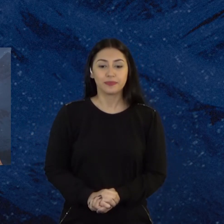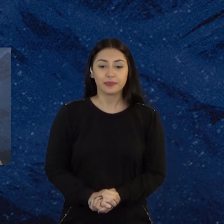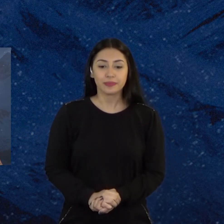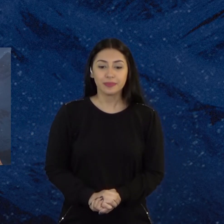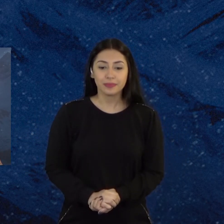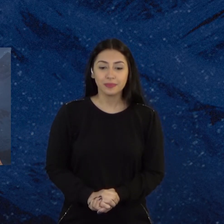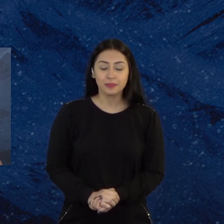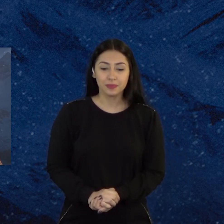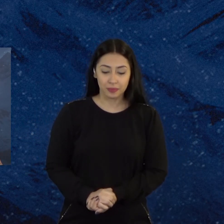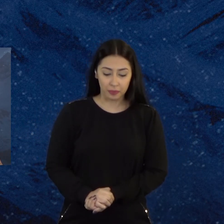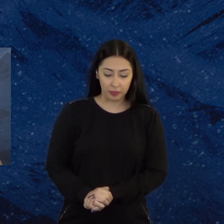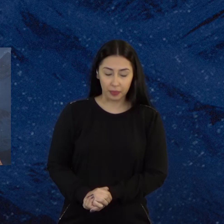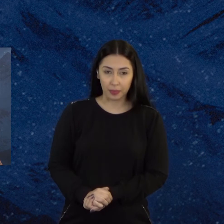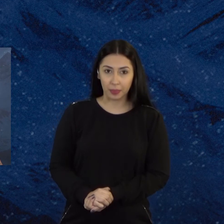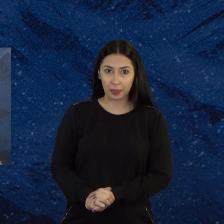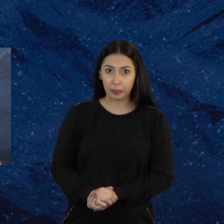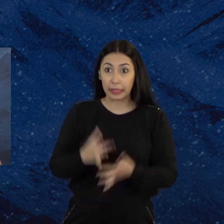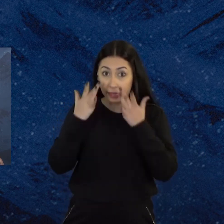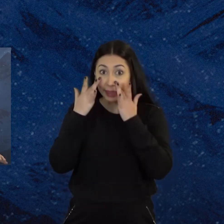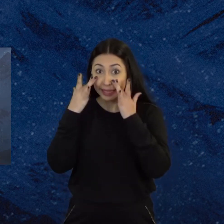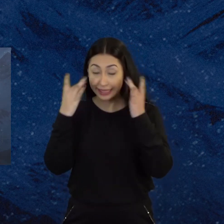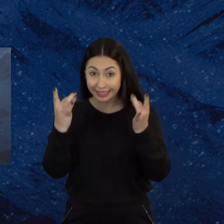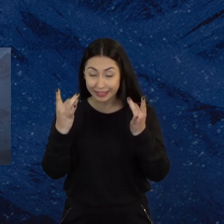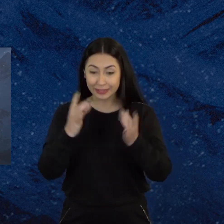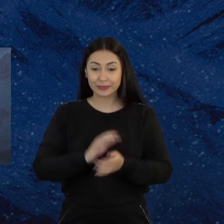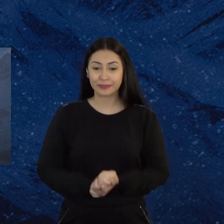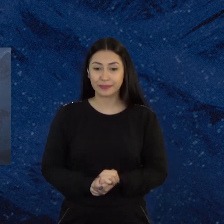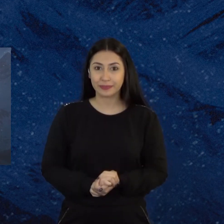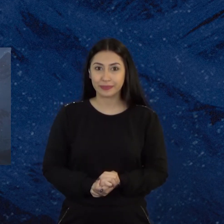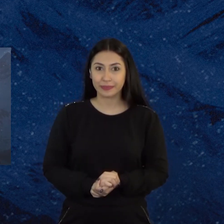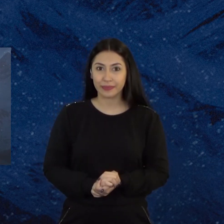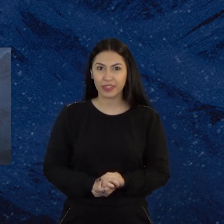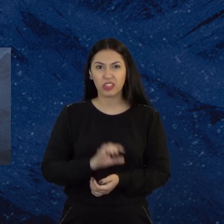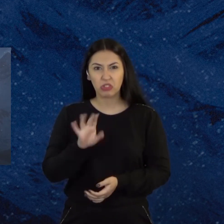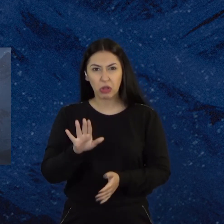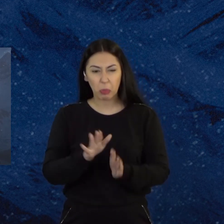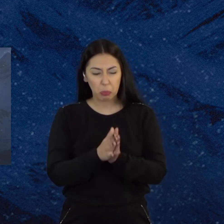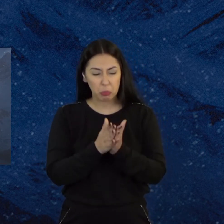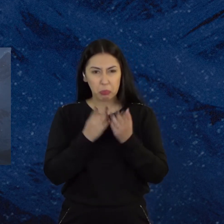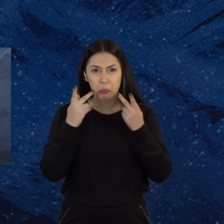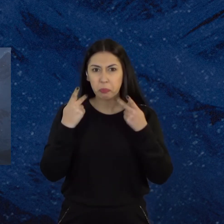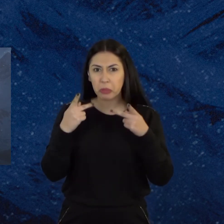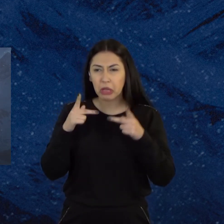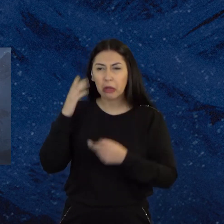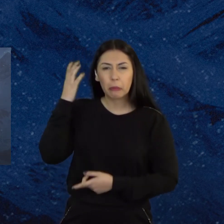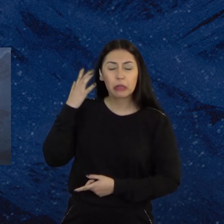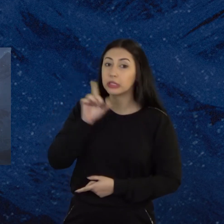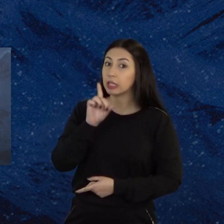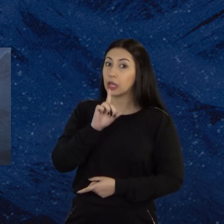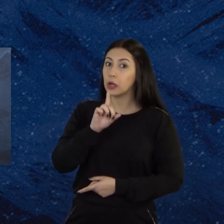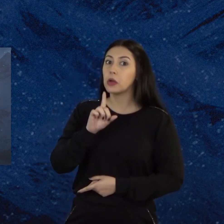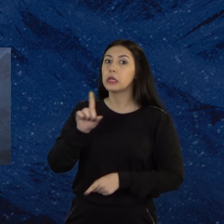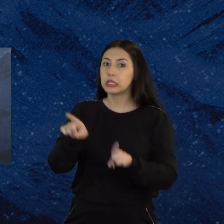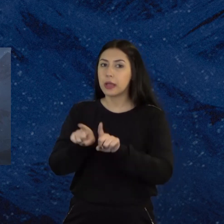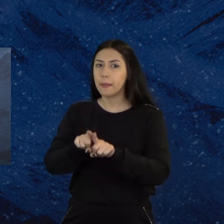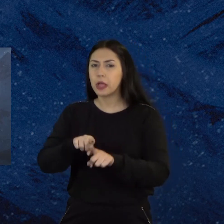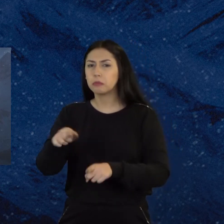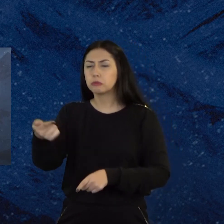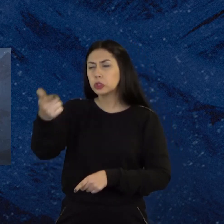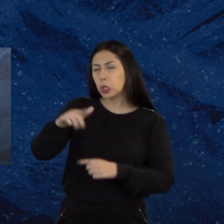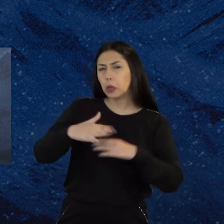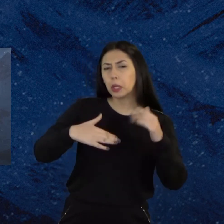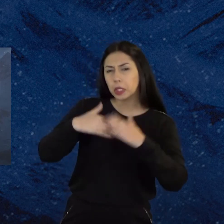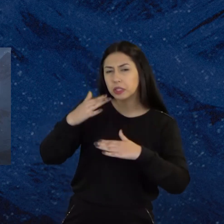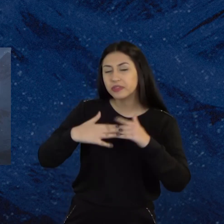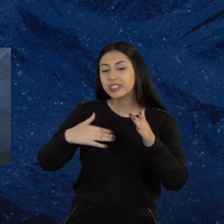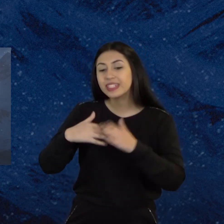Não perca nem um segundo. Não só a palavra, mas todas as atividades vão ser, como diz o nosso